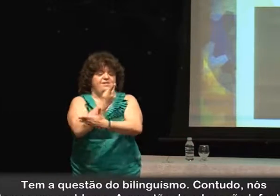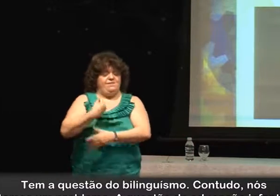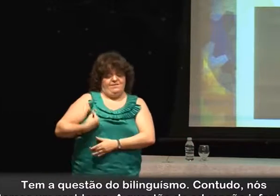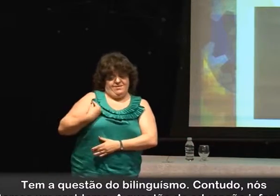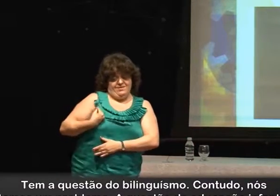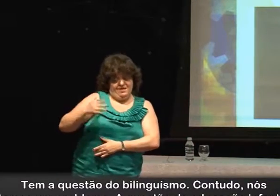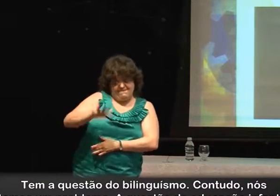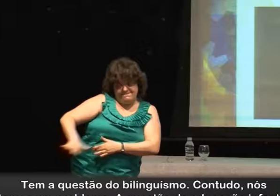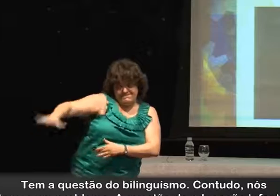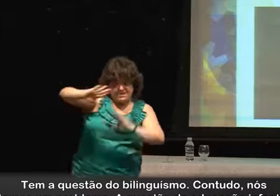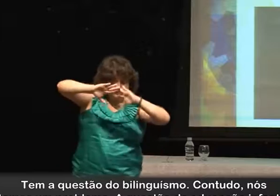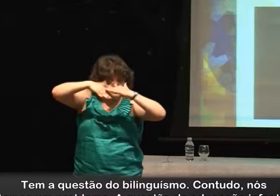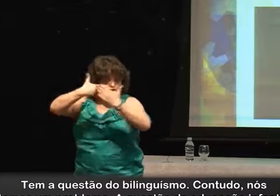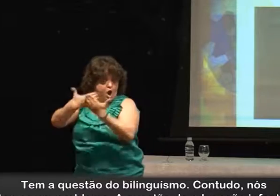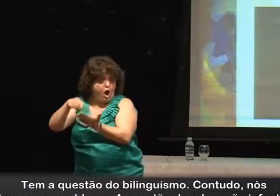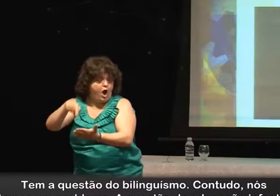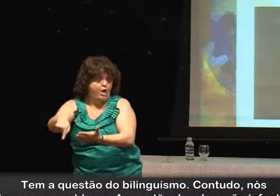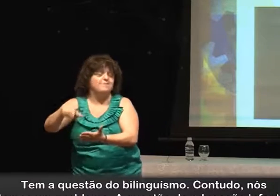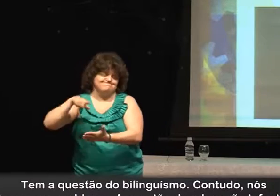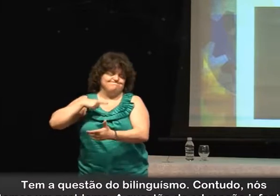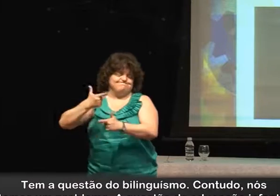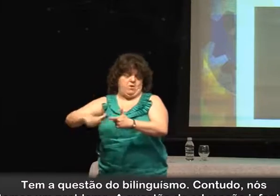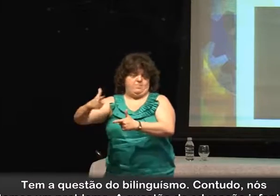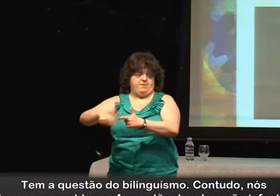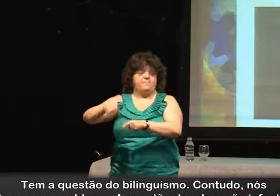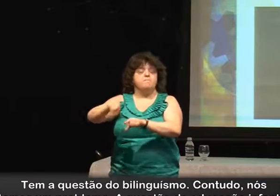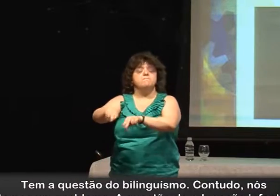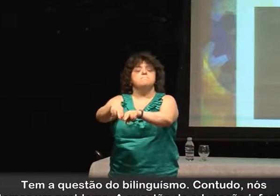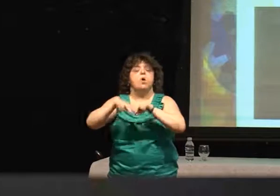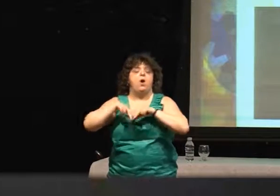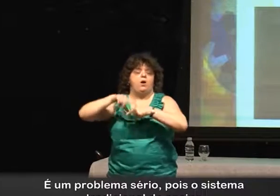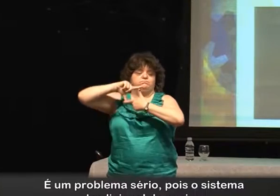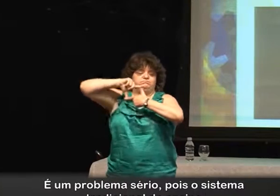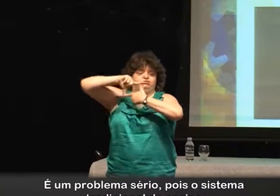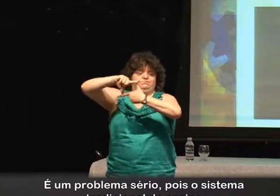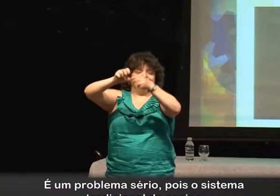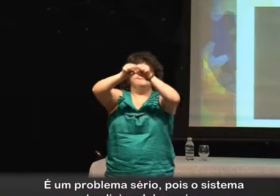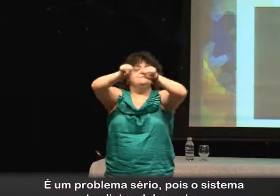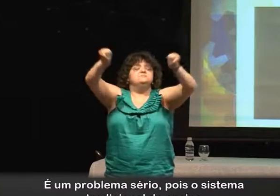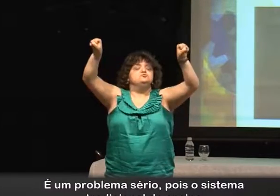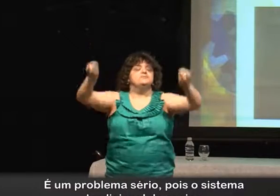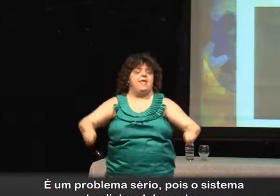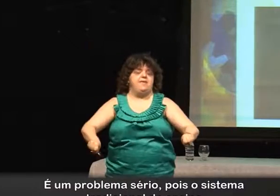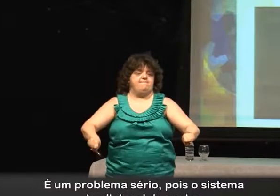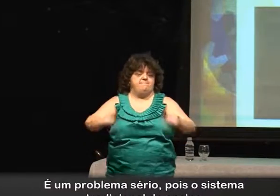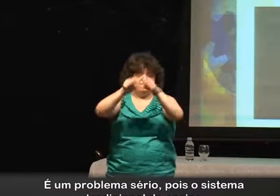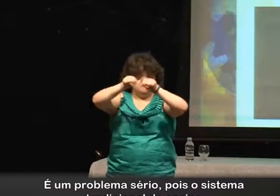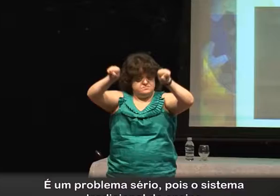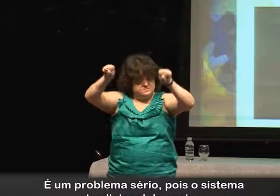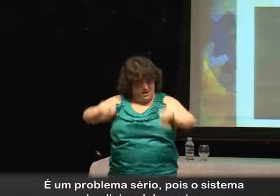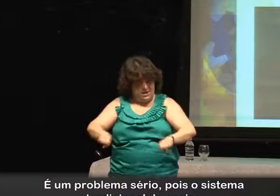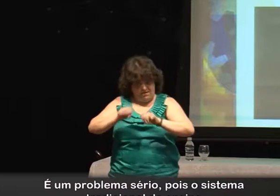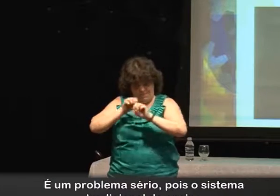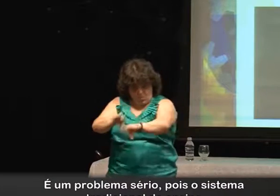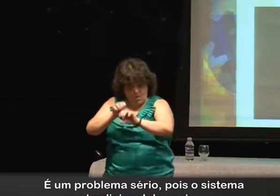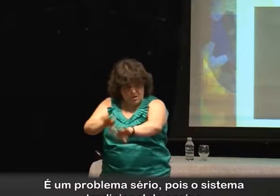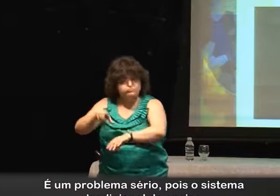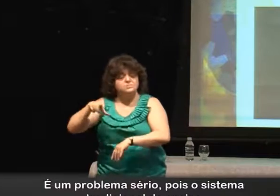um problema. A questão da educação infantil é um problema sério, pois o sistema tradicional de